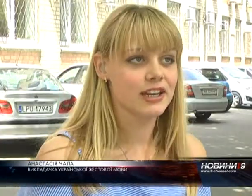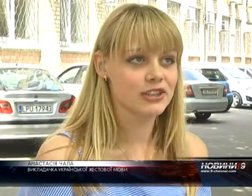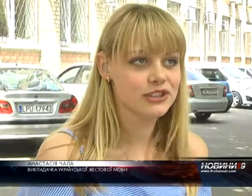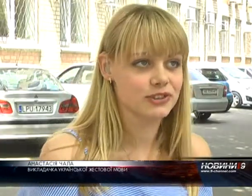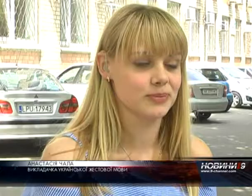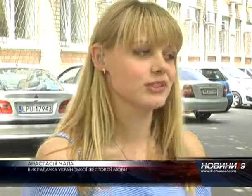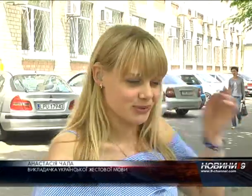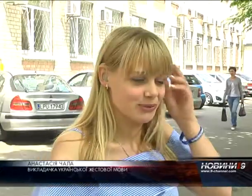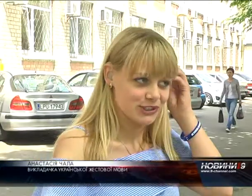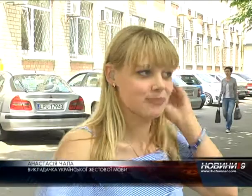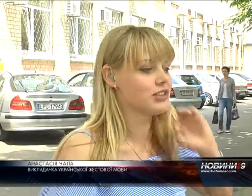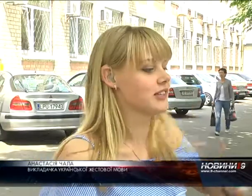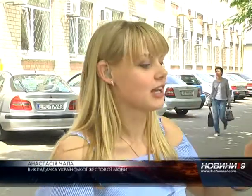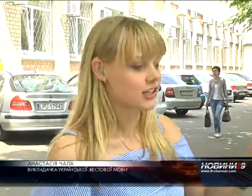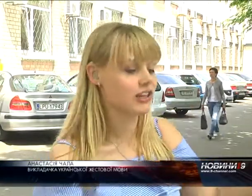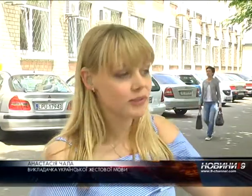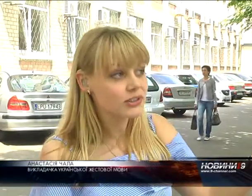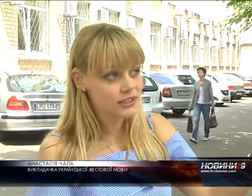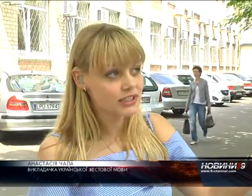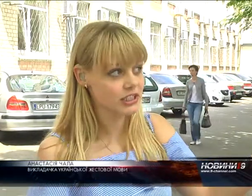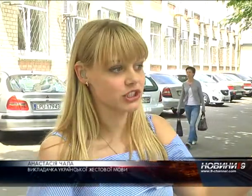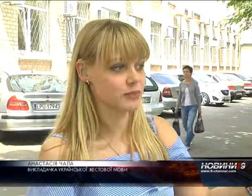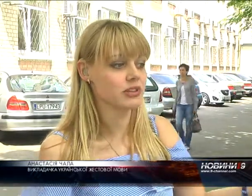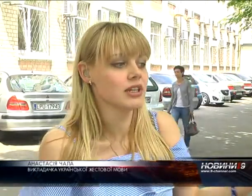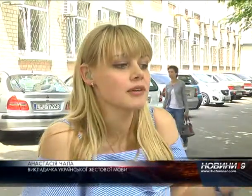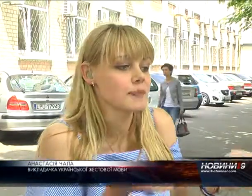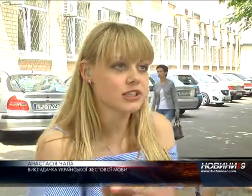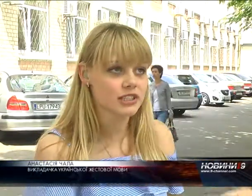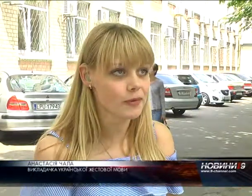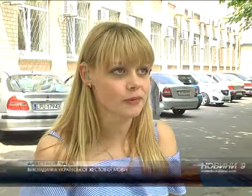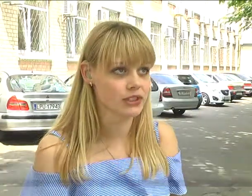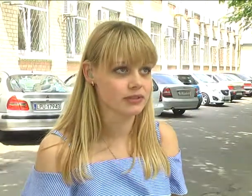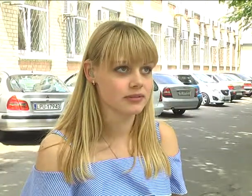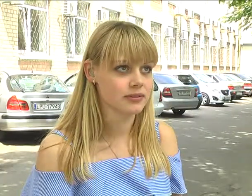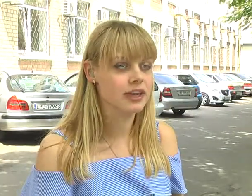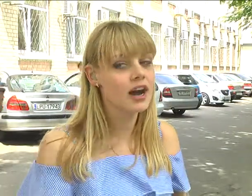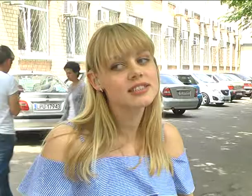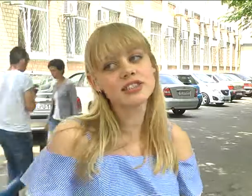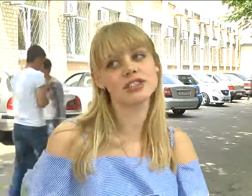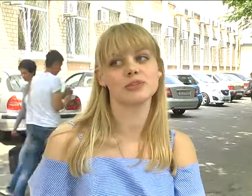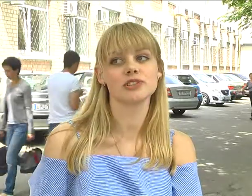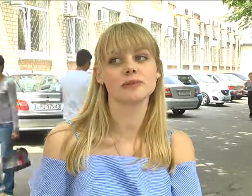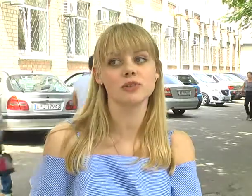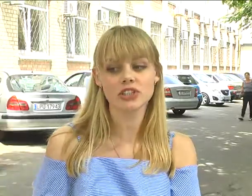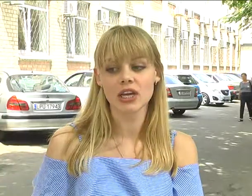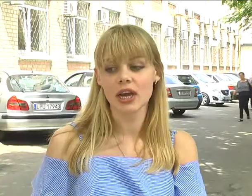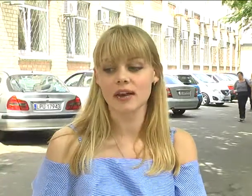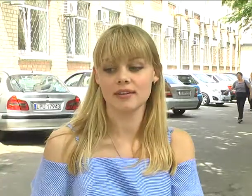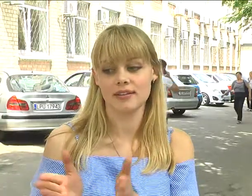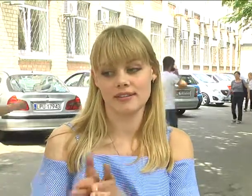еще чего-нибудь, что можно использовать. Человек подходит к слышащему и просит о помощи. Как слышащий может